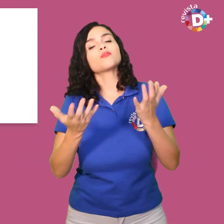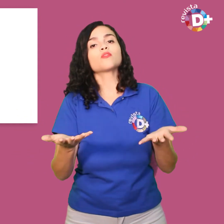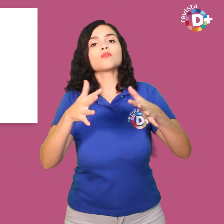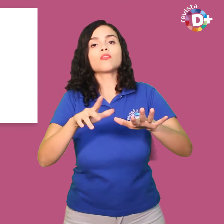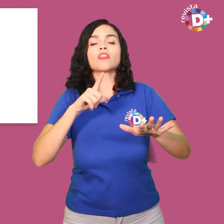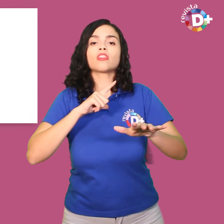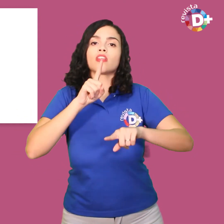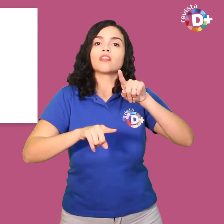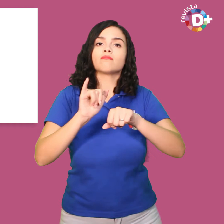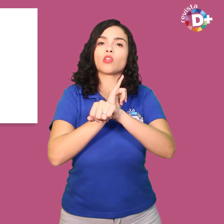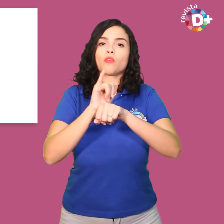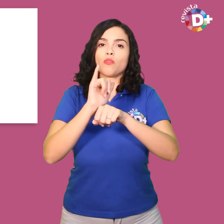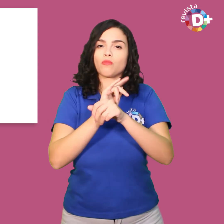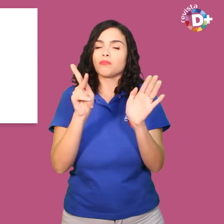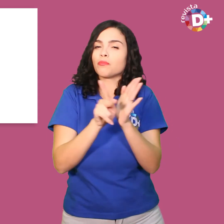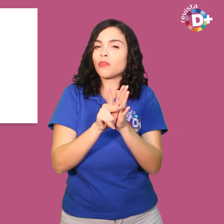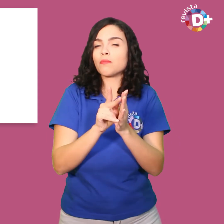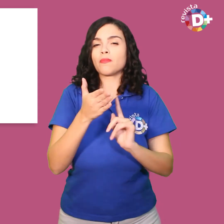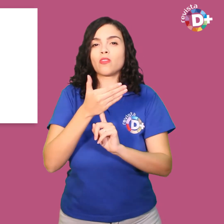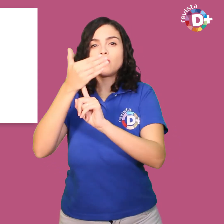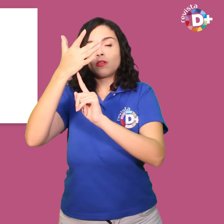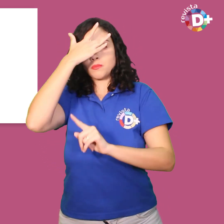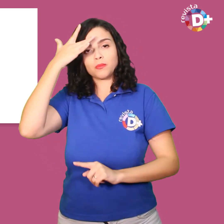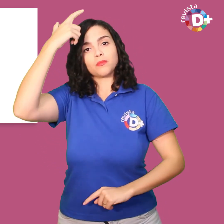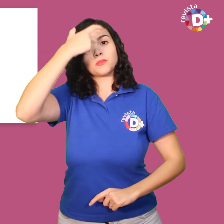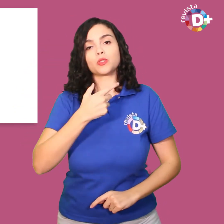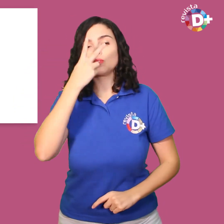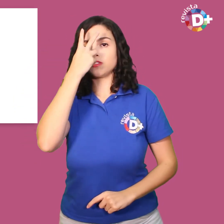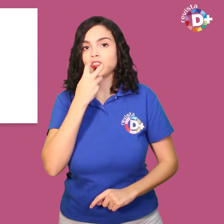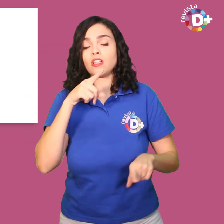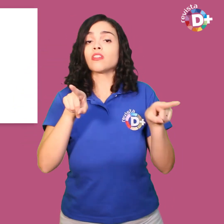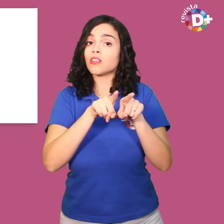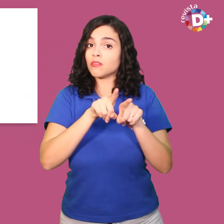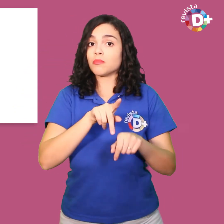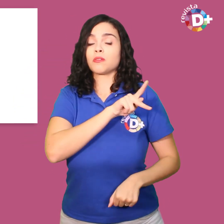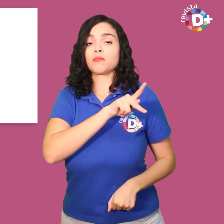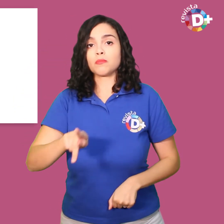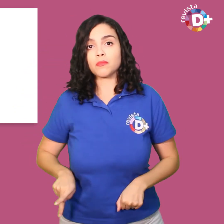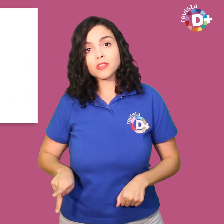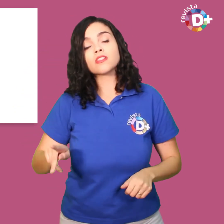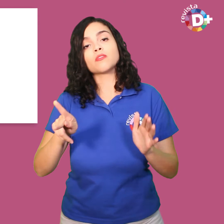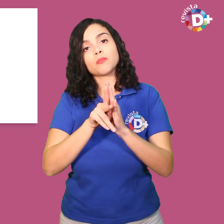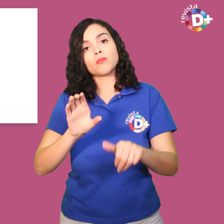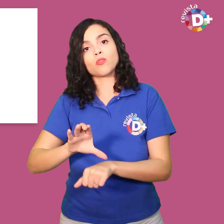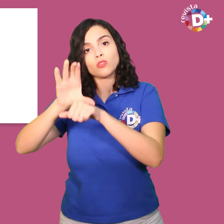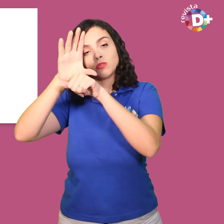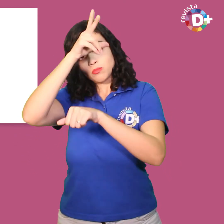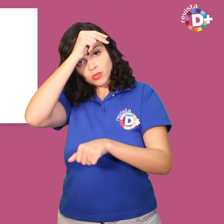meio de recursos e tecnologias para pessoas com deficiência visual. Fui também presidente do Conselho Municipal da Pessoa com Deficiência